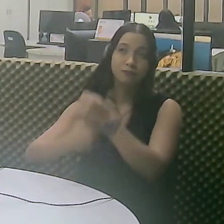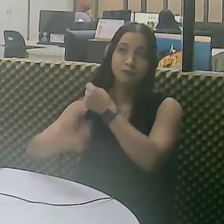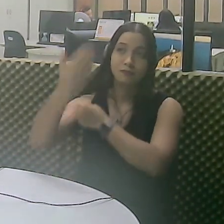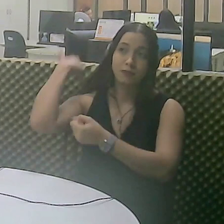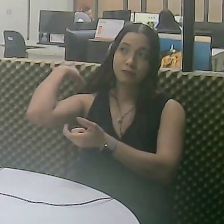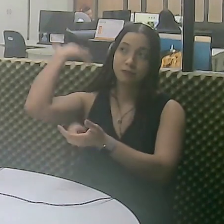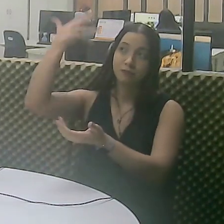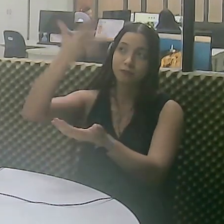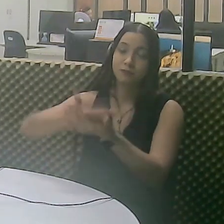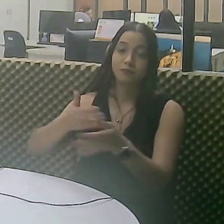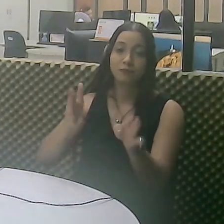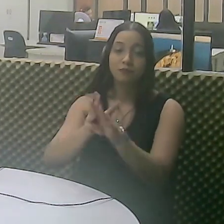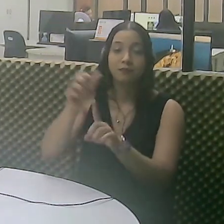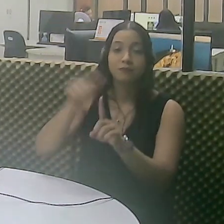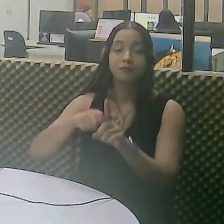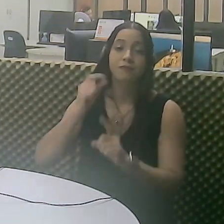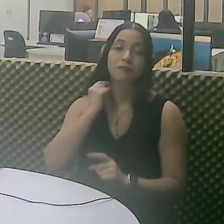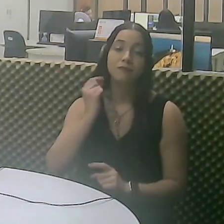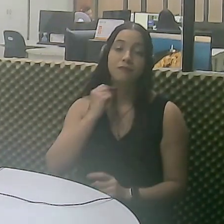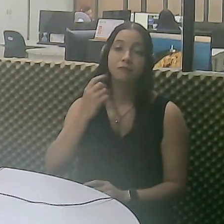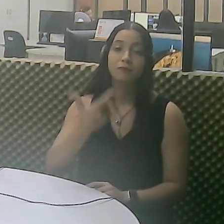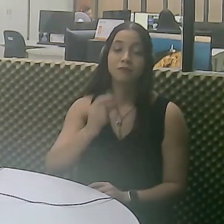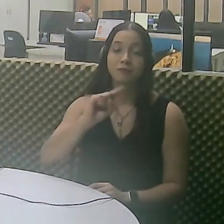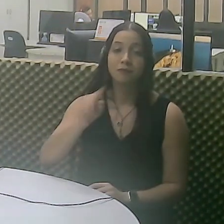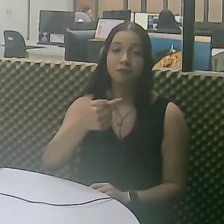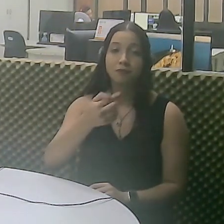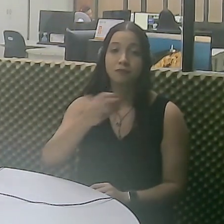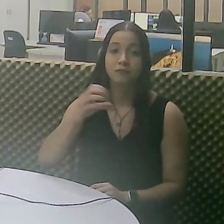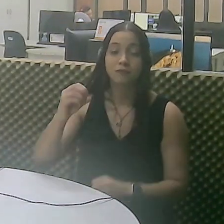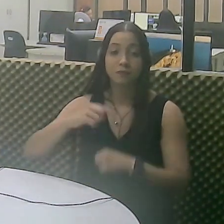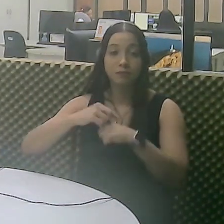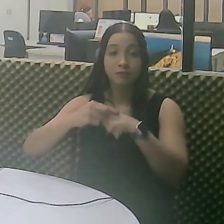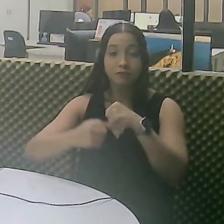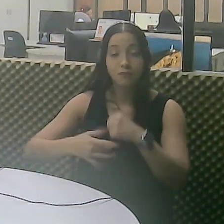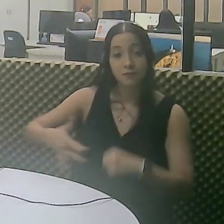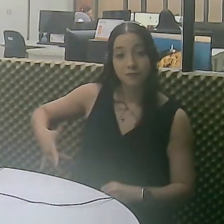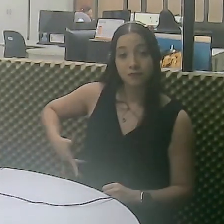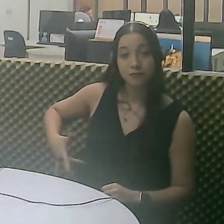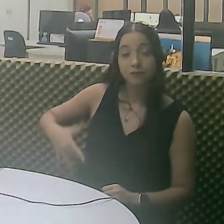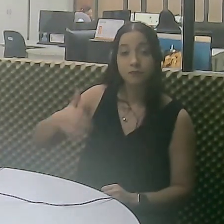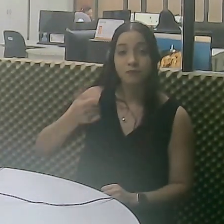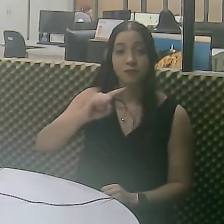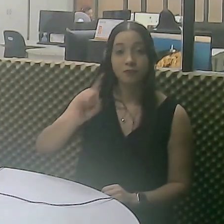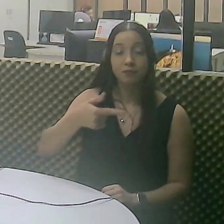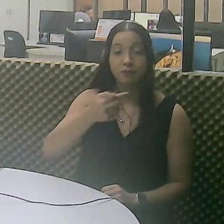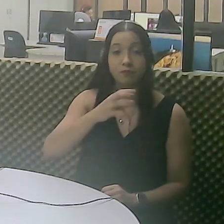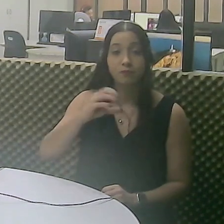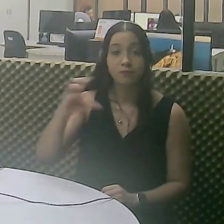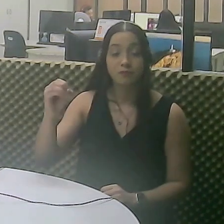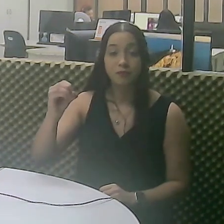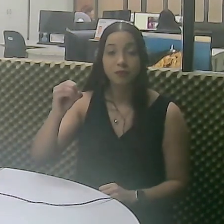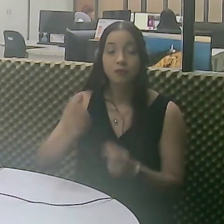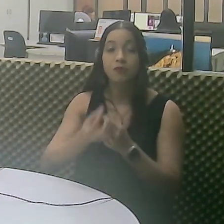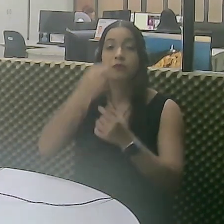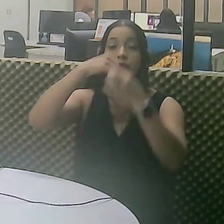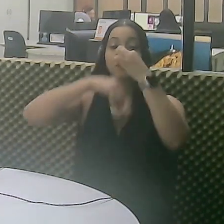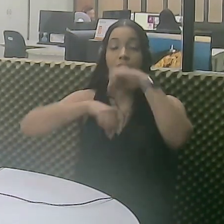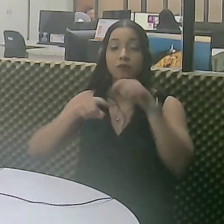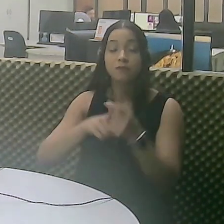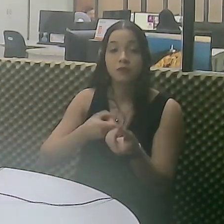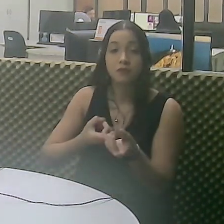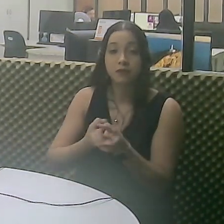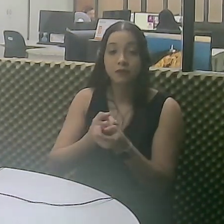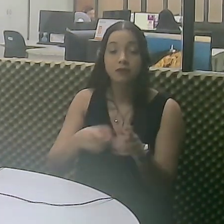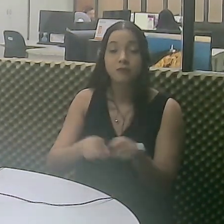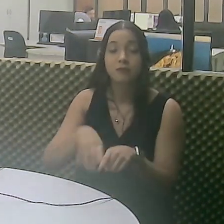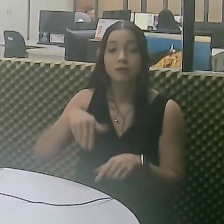maio, são mais de 2.700 cirurgias de hérnia e vesícula, mais de 12.700 exames de endoscopia e colonoscopia